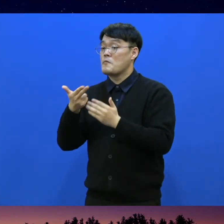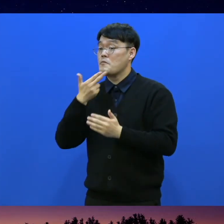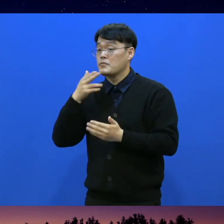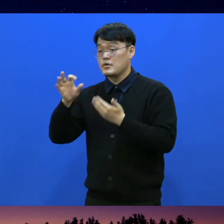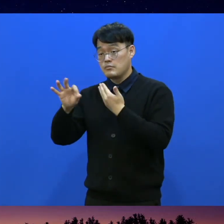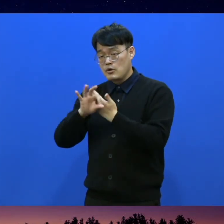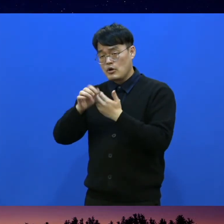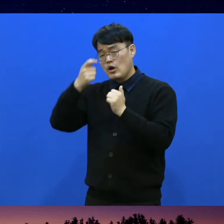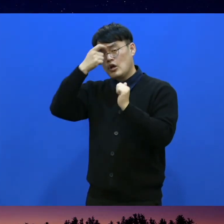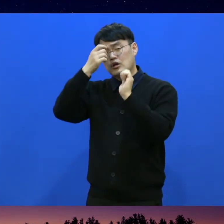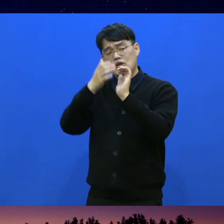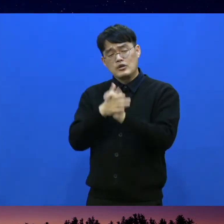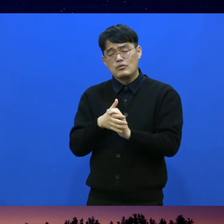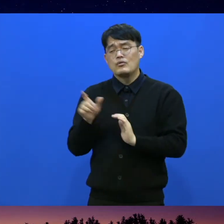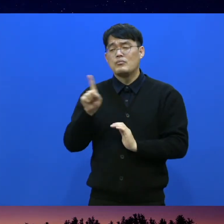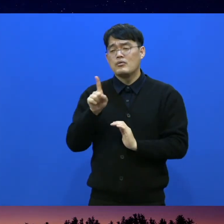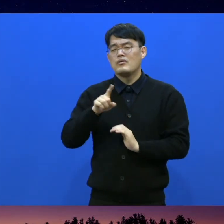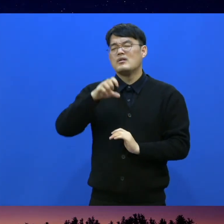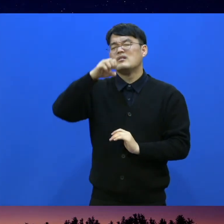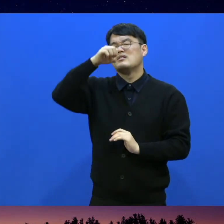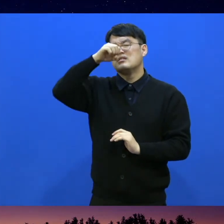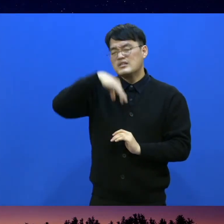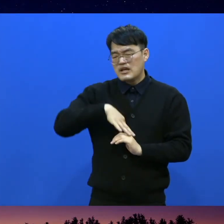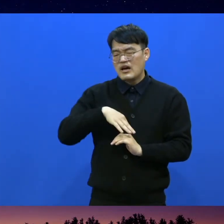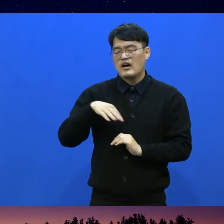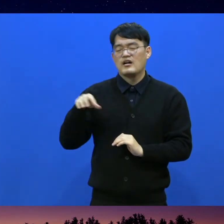기도는 뭐가요? 의식으로만 남는 거예요. 의식.